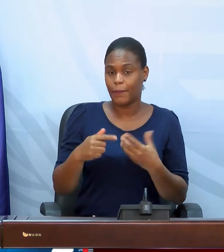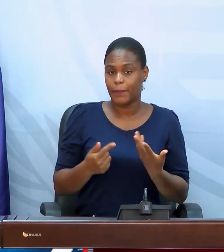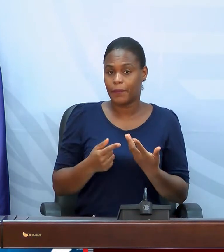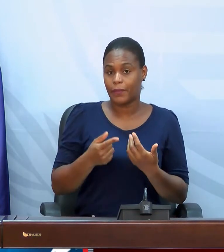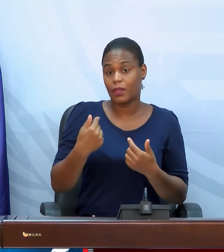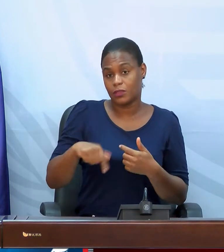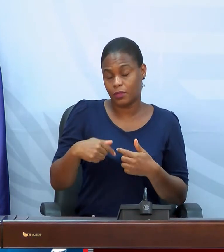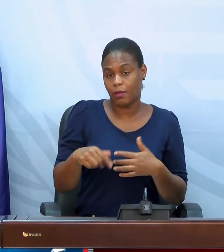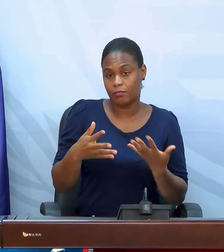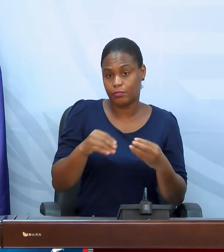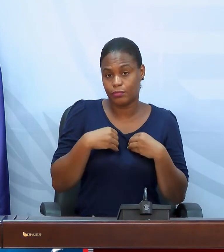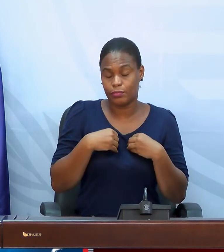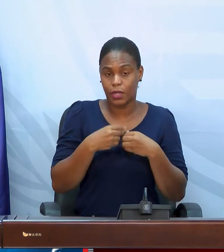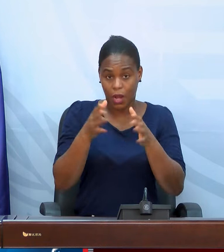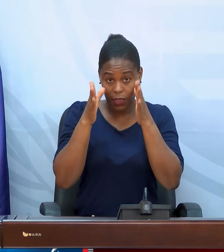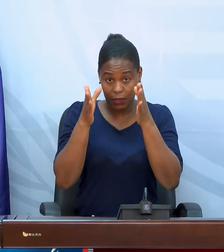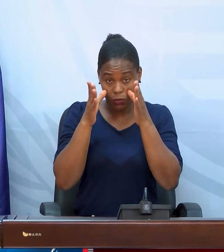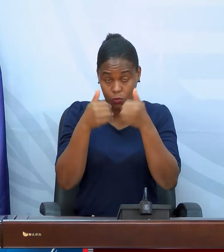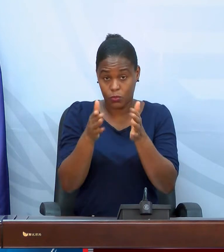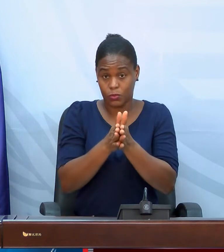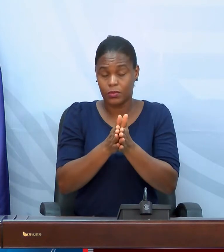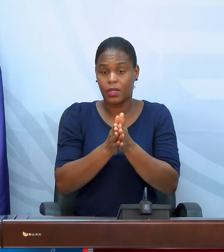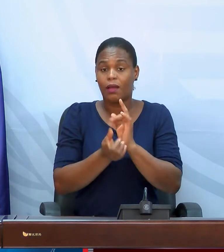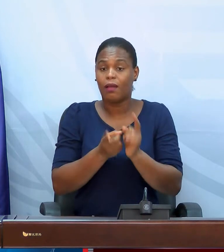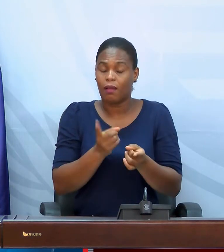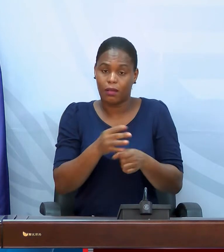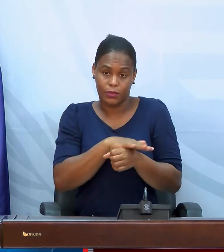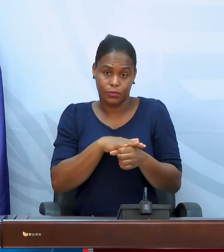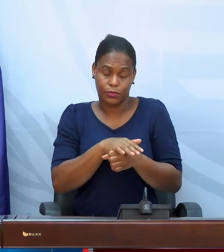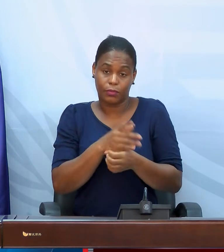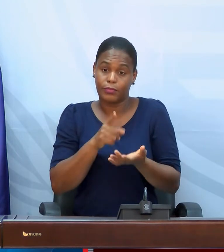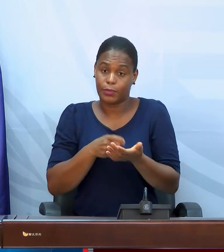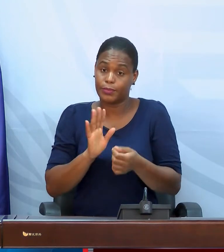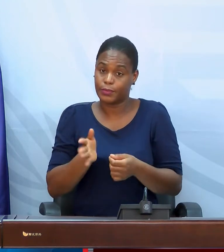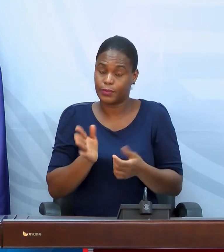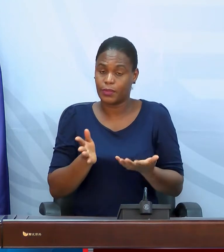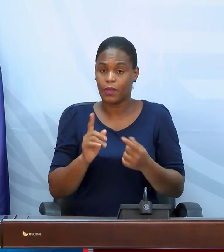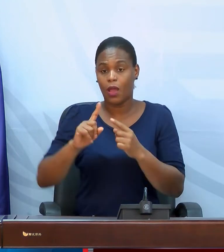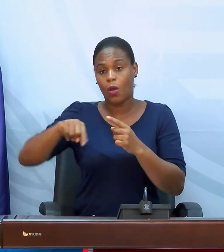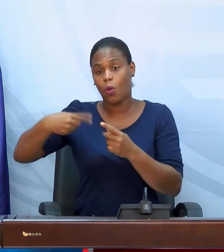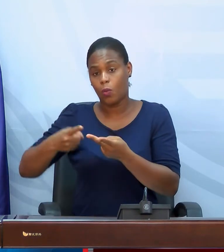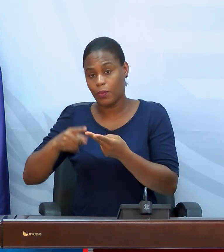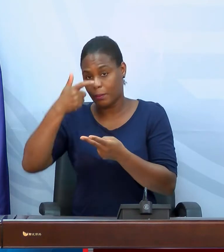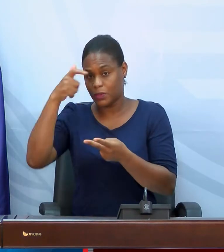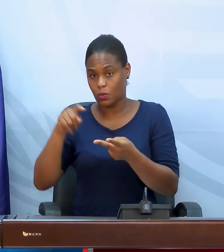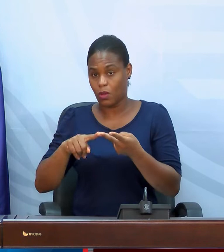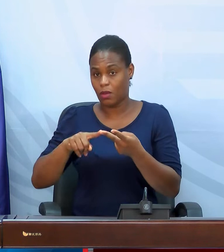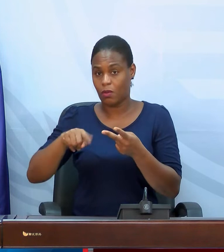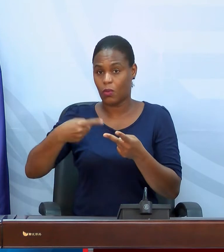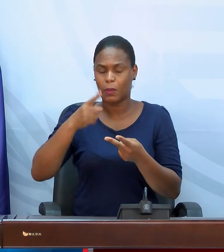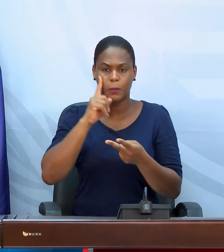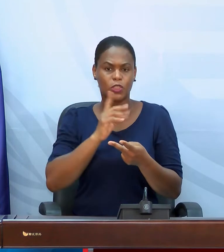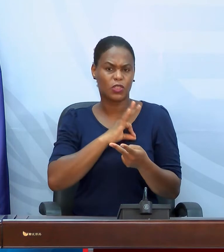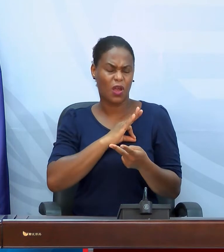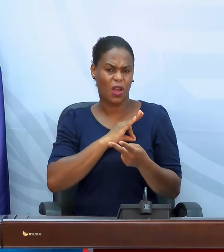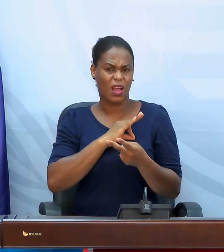está receber toda a atenção que a situação requer a outra pessoa é a